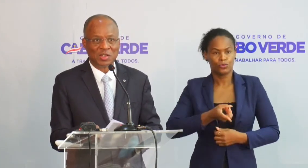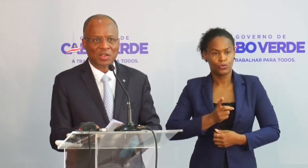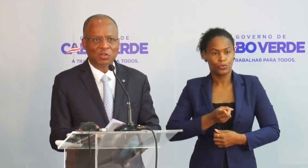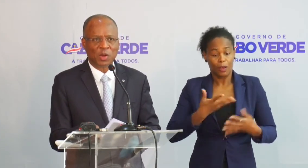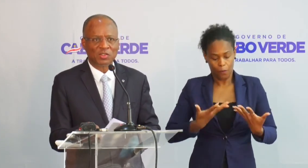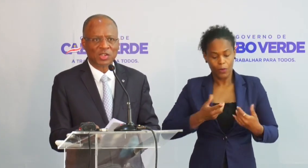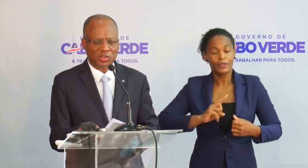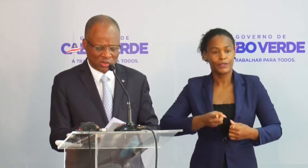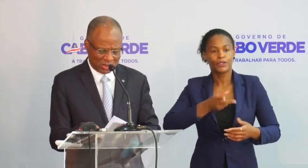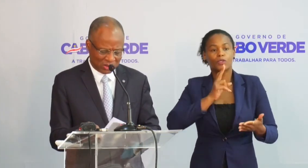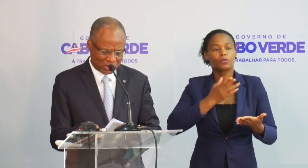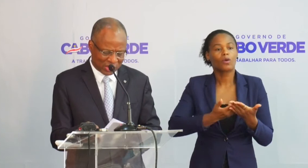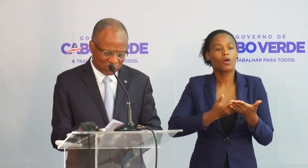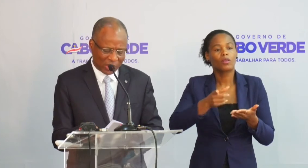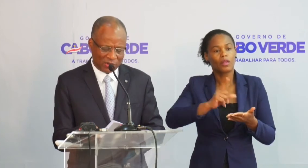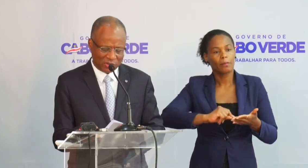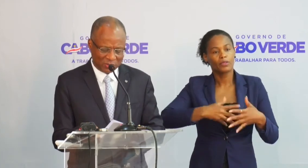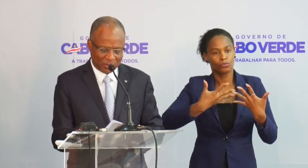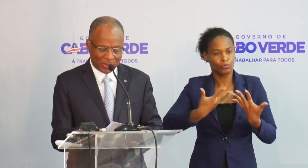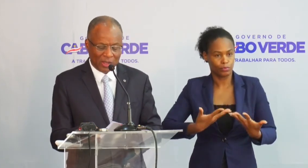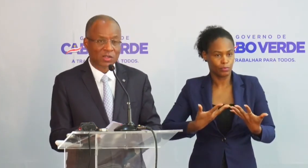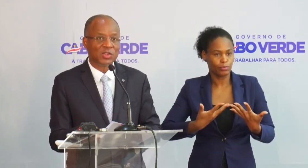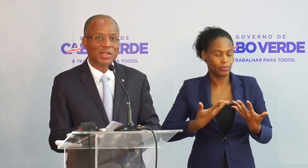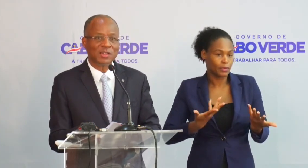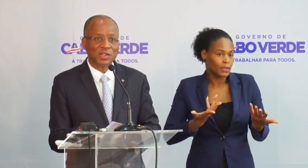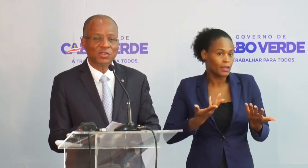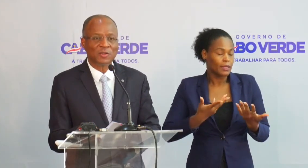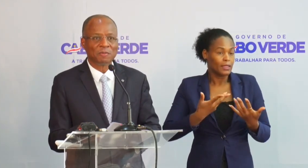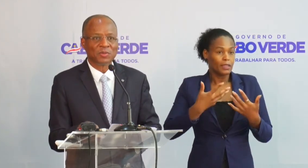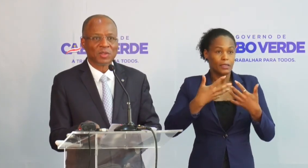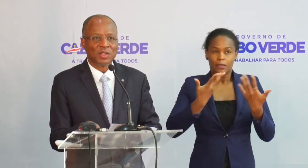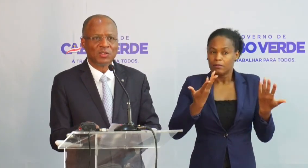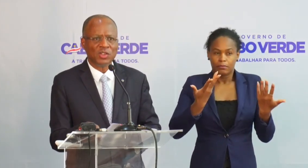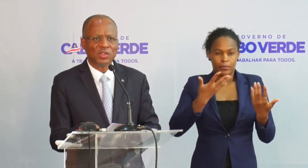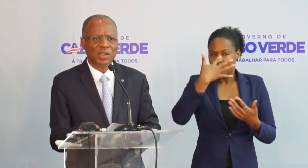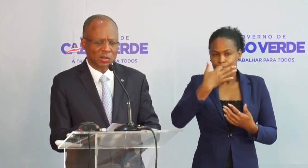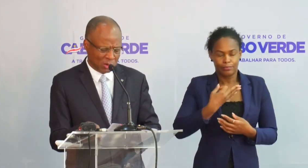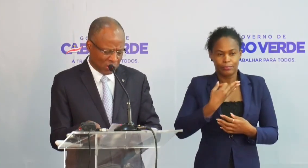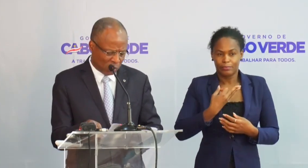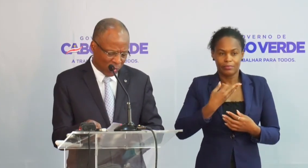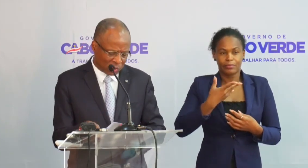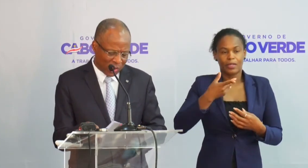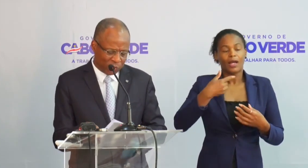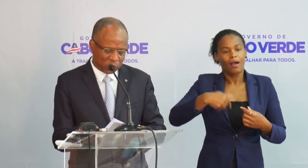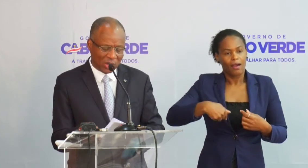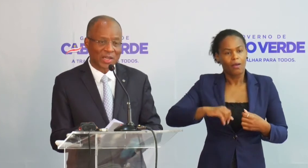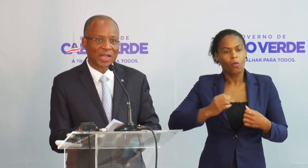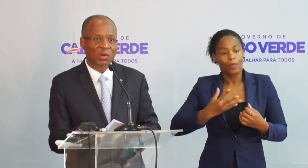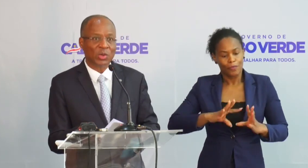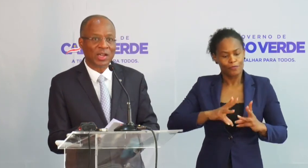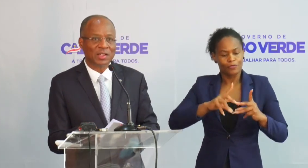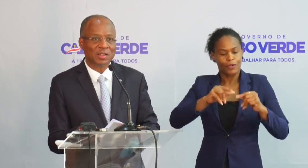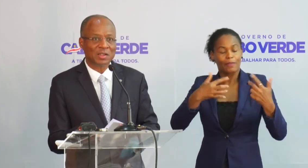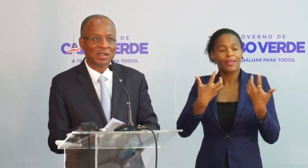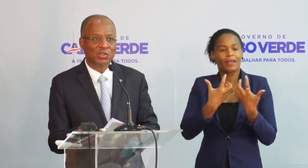exige respostas excepcionais. Incertezas existem quanto à evolução da guerra